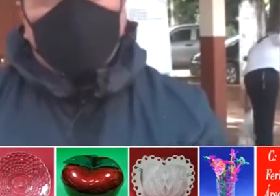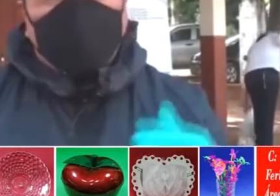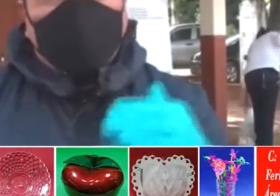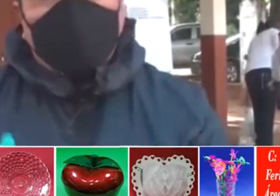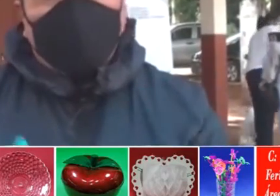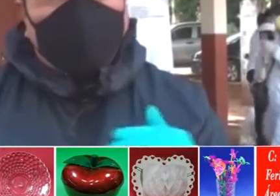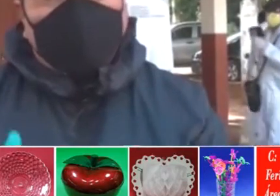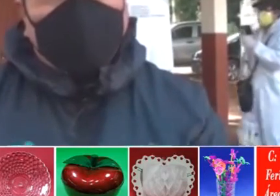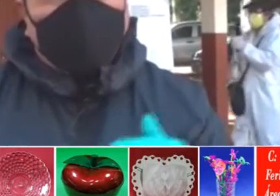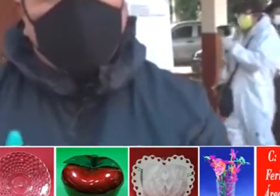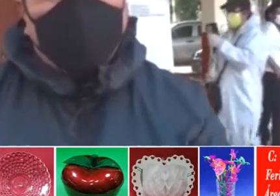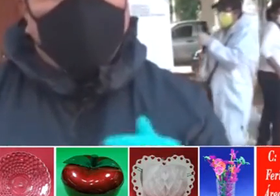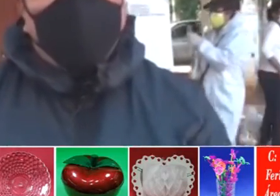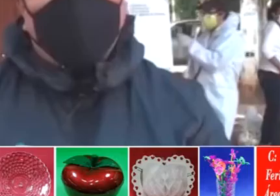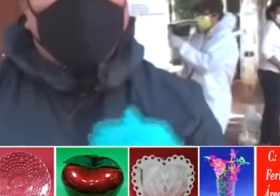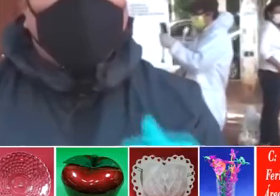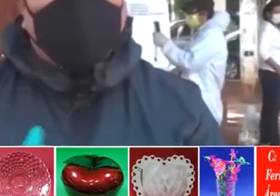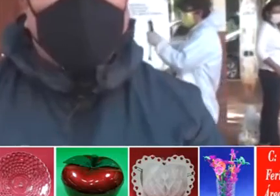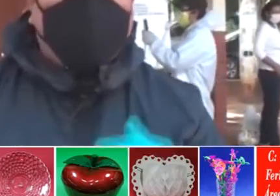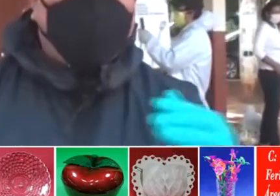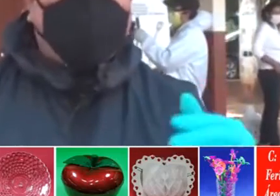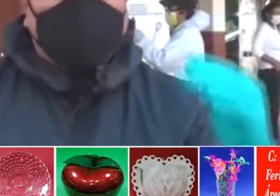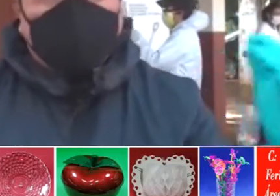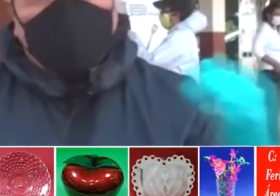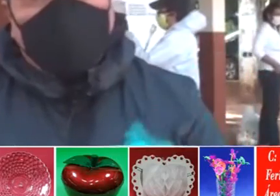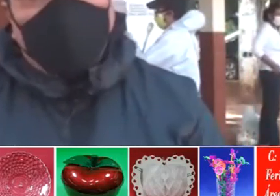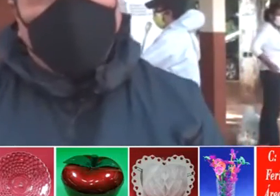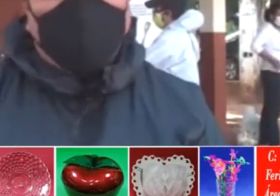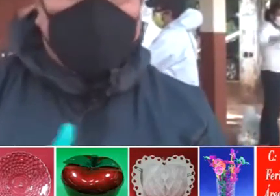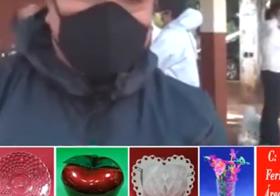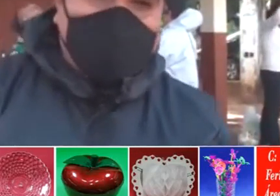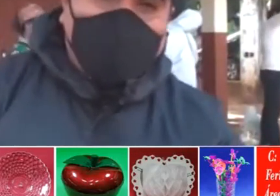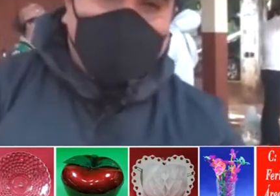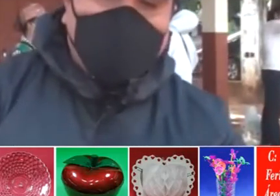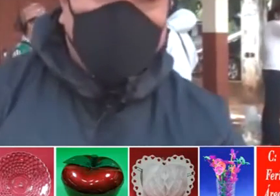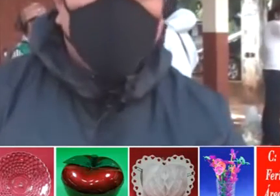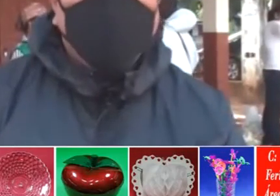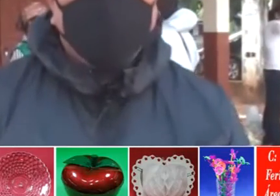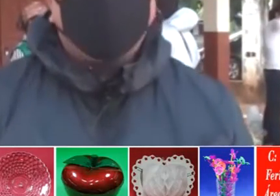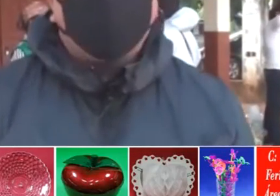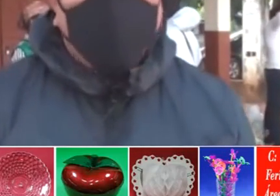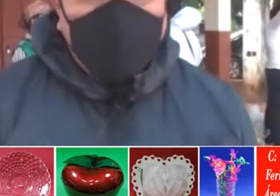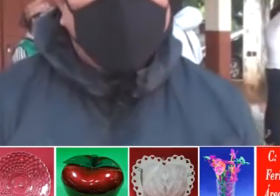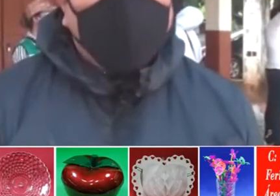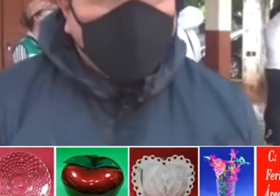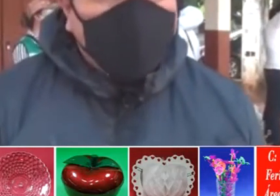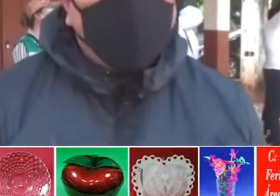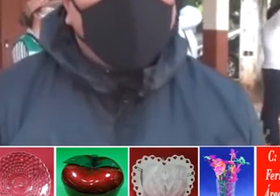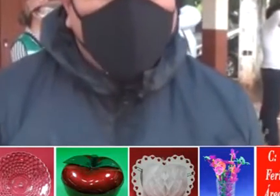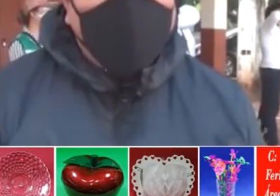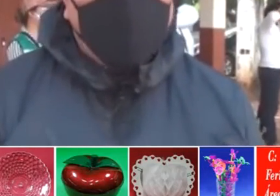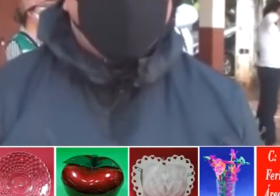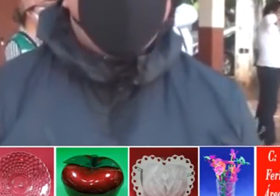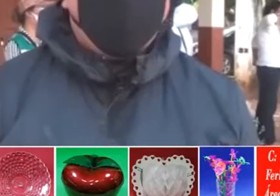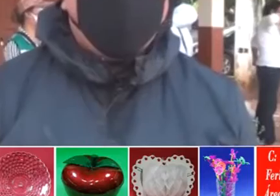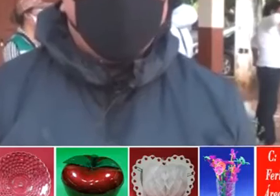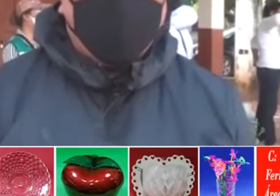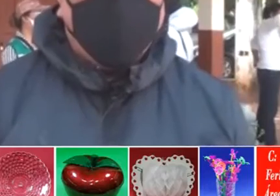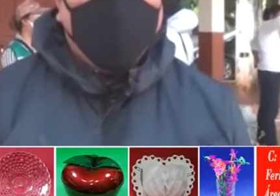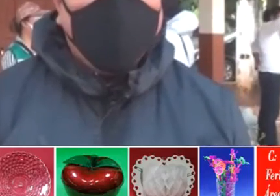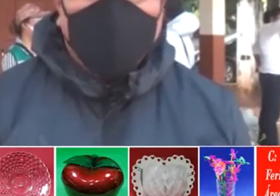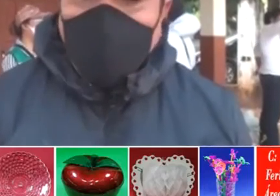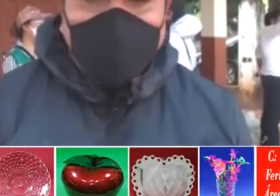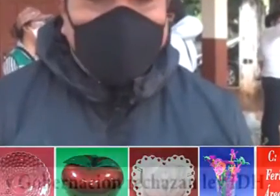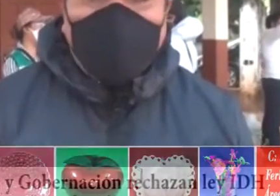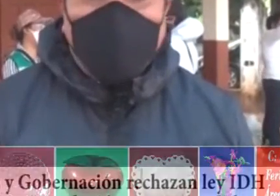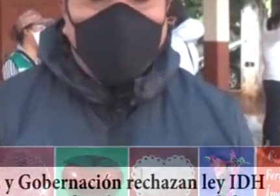que supuestamente se está haciendo un fondo, que se está trabajando, que se está haciendo esto, que se está haciendo lo otro, lo plasmen por escrito y nos los manden para que los